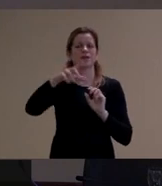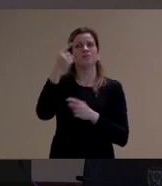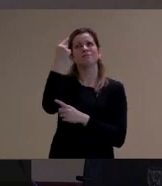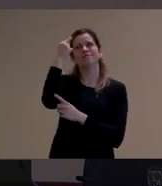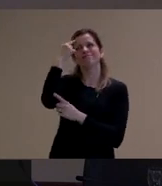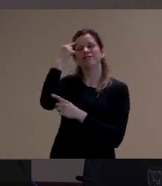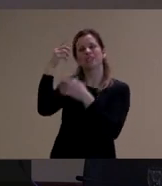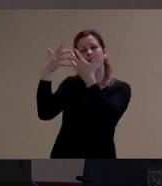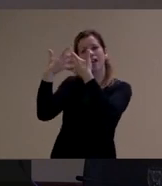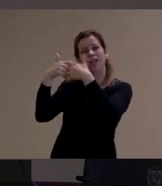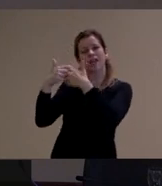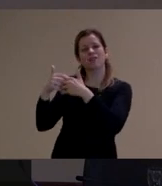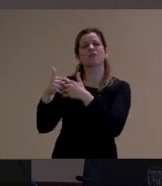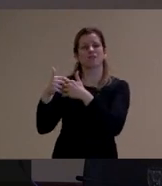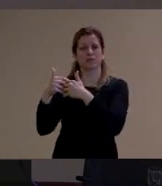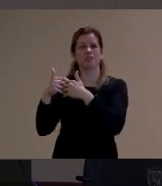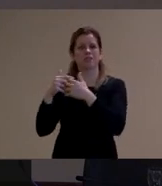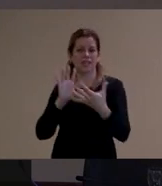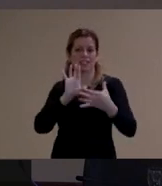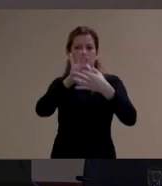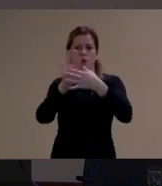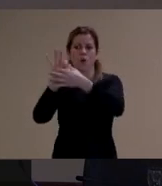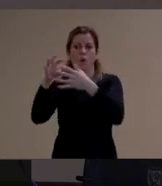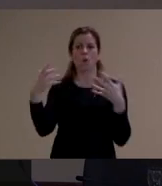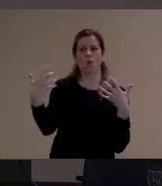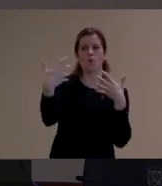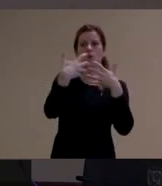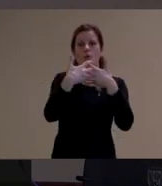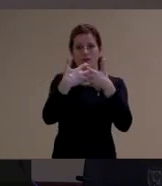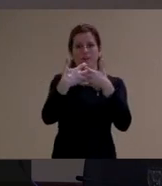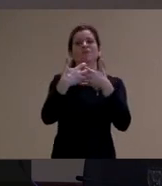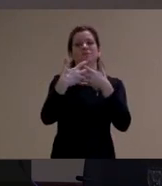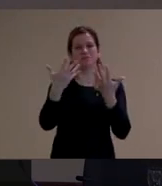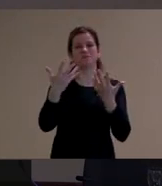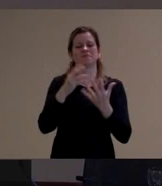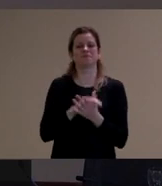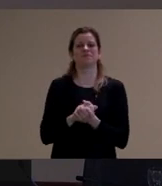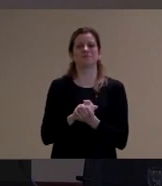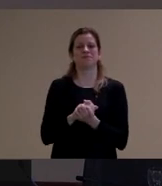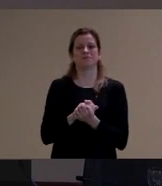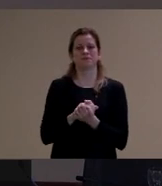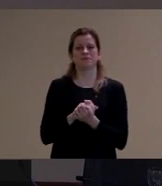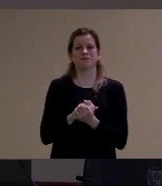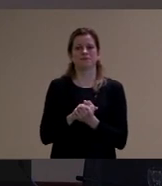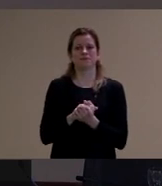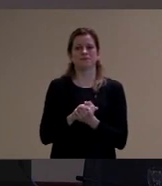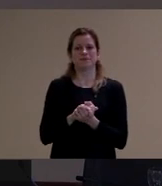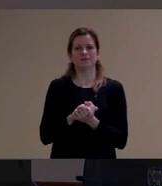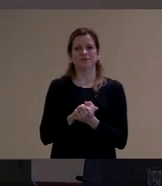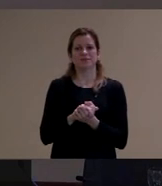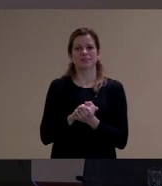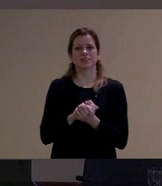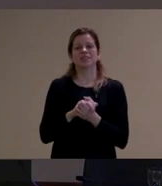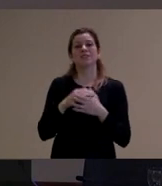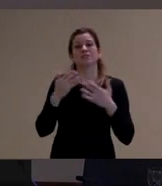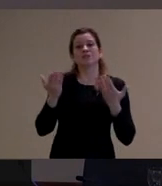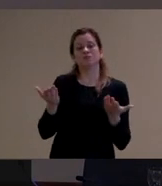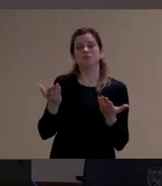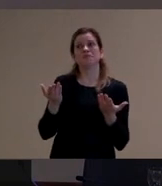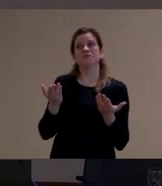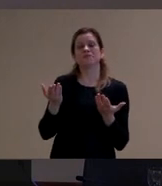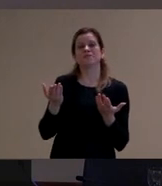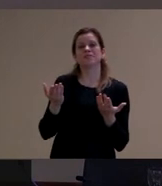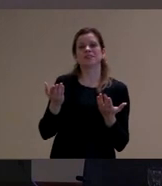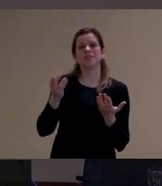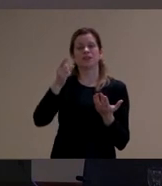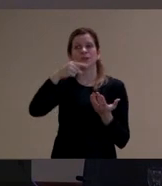pensar essa essas conexões né Então a partir né